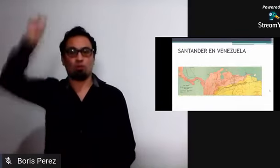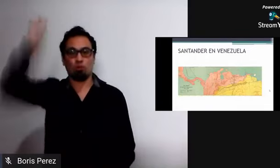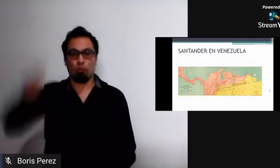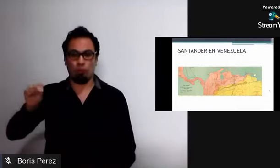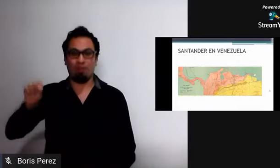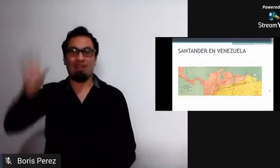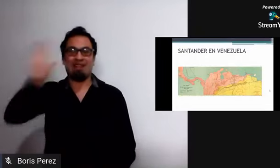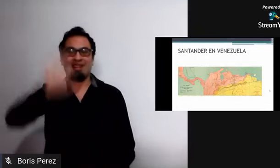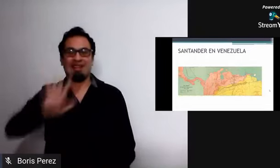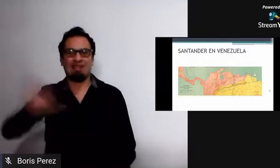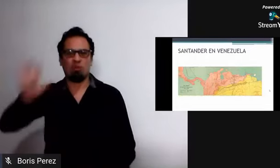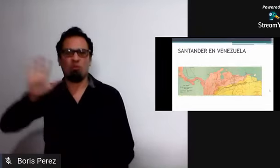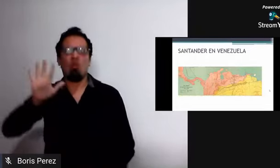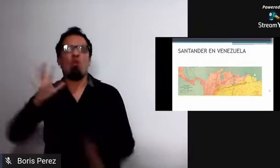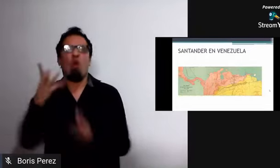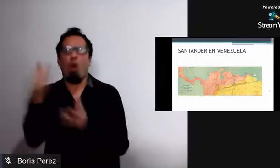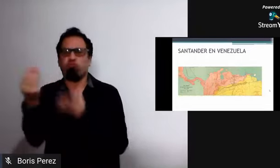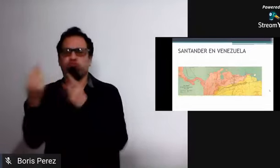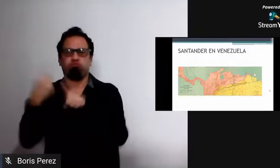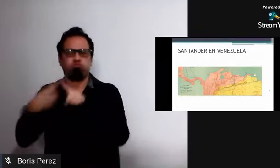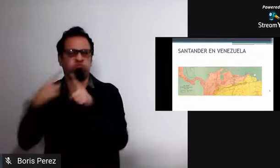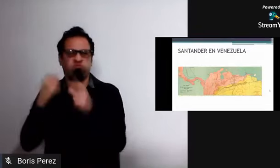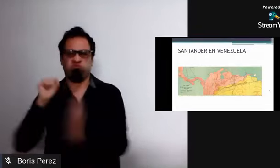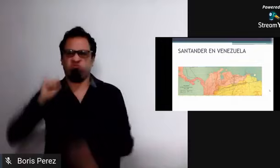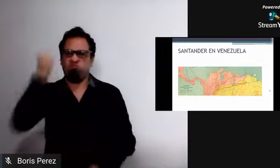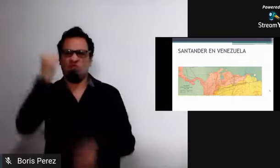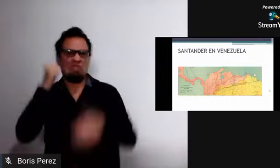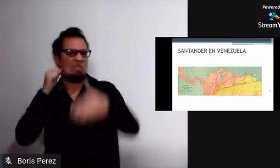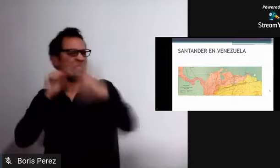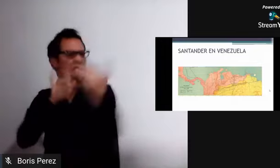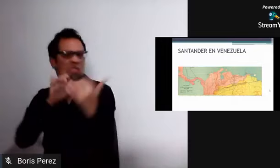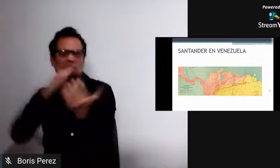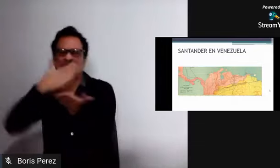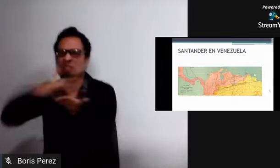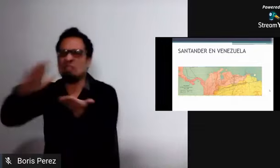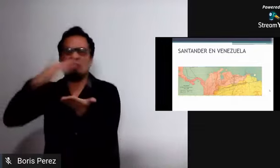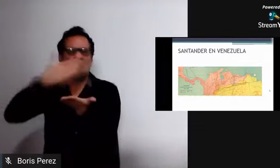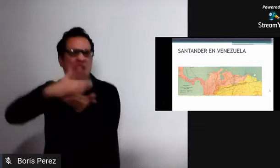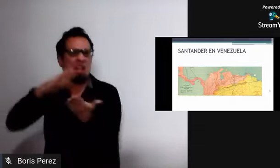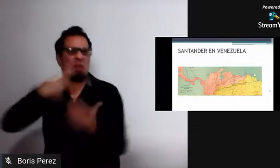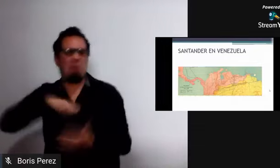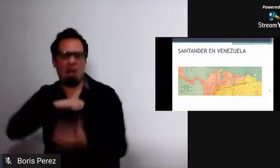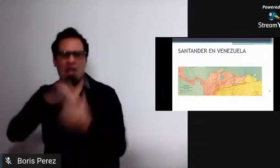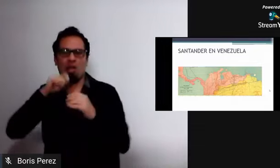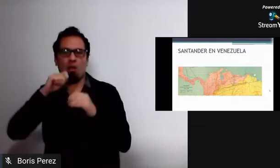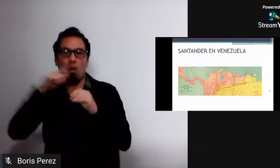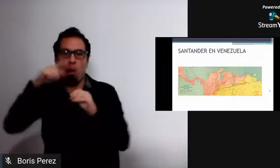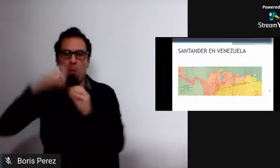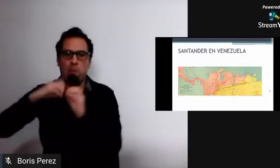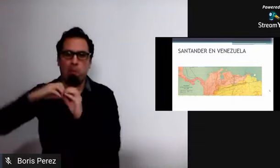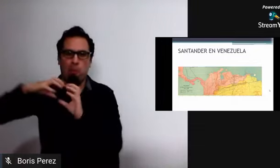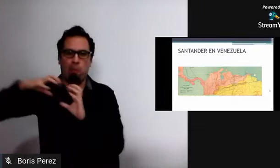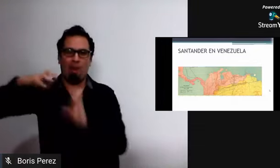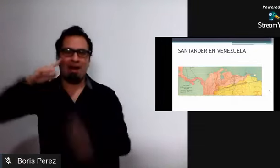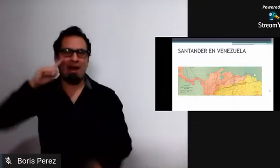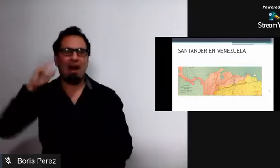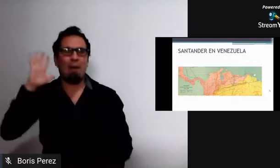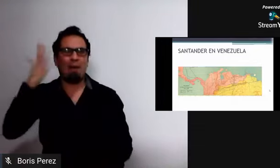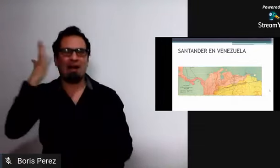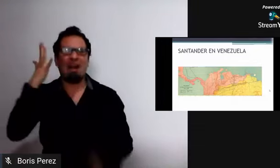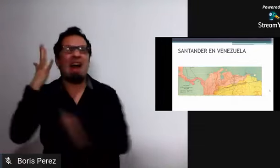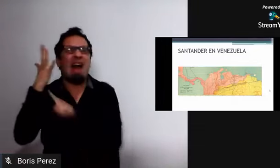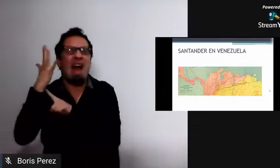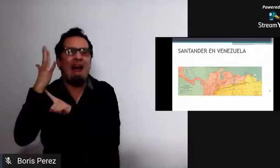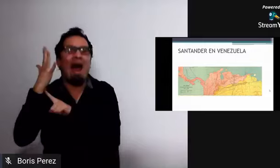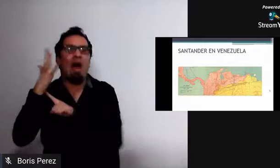española. Sin embargo, vemos que ya posteriormente se van gestando otras batallas y